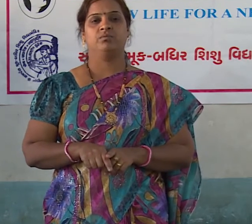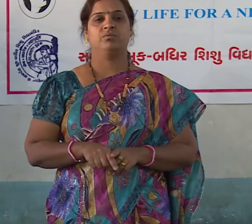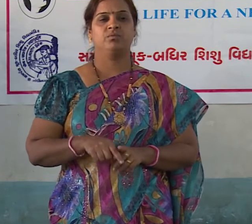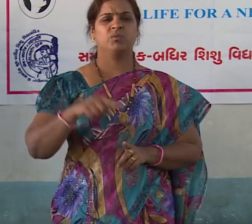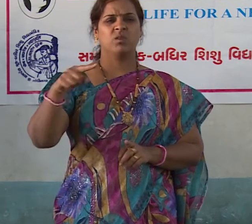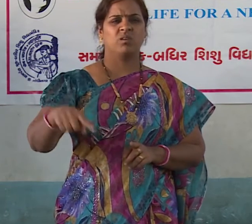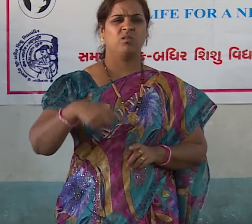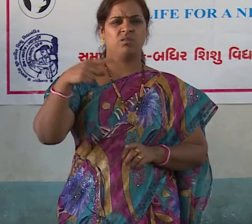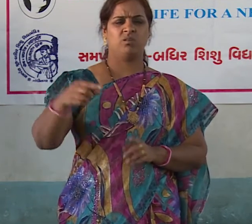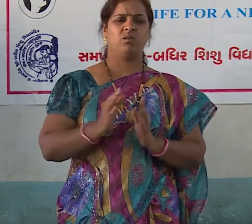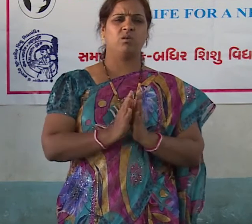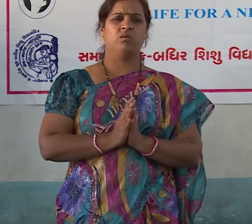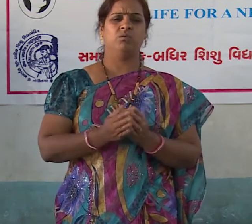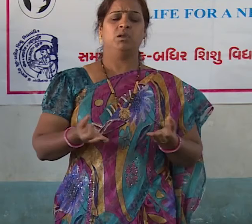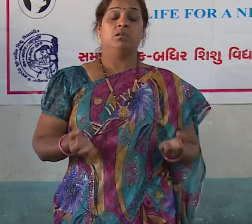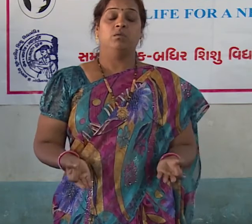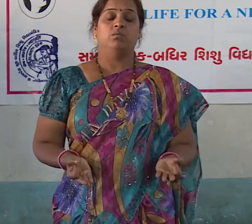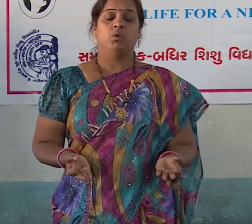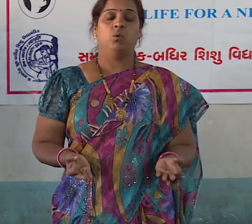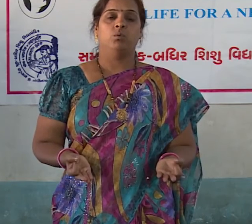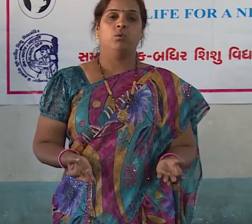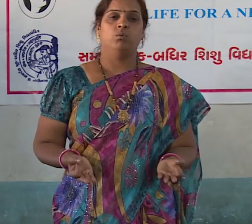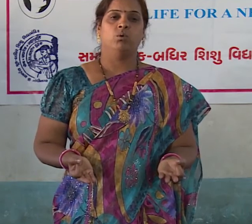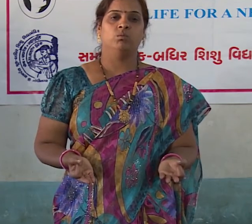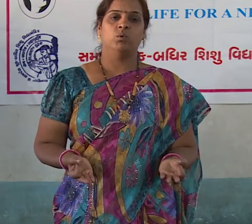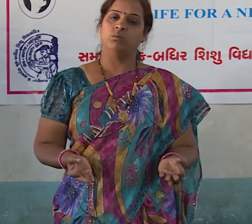गया, उसी का ही हो गया, उसके ऊपर मर मिटा जैसे।